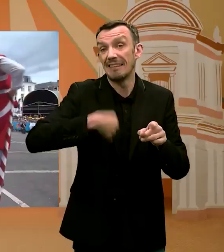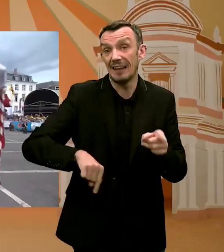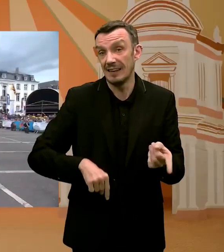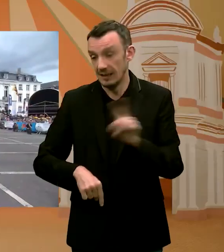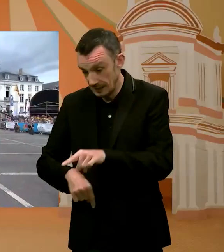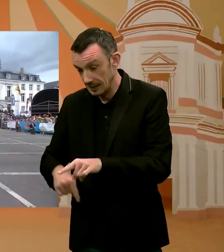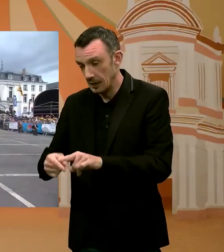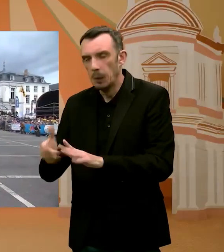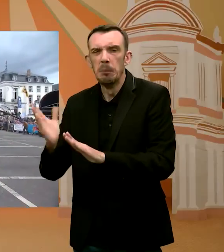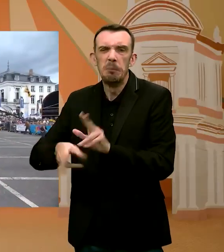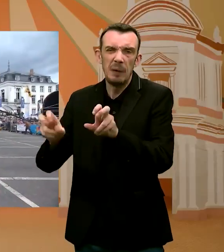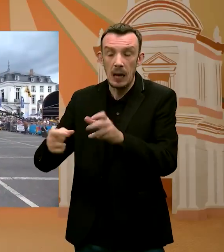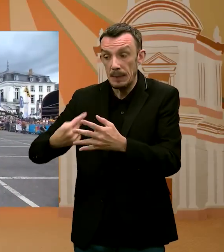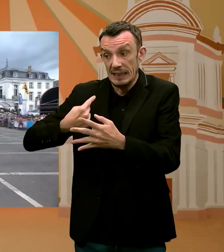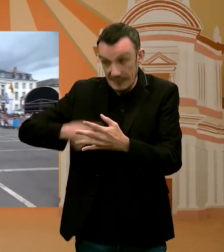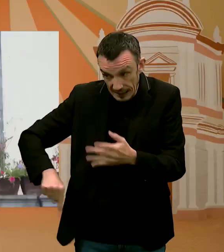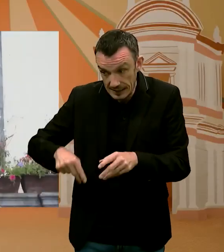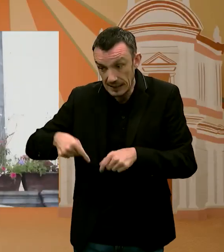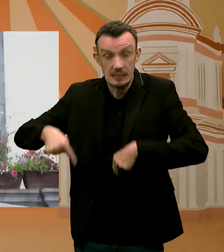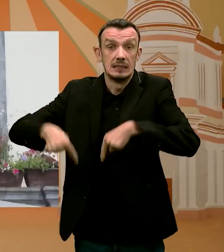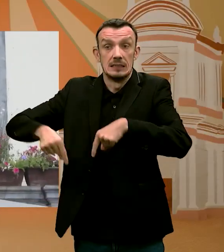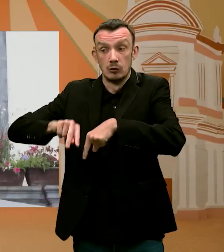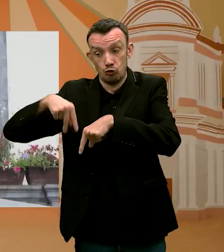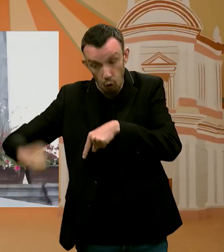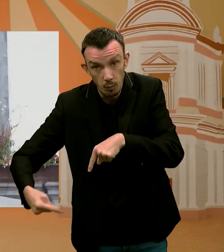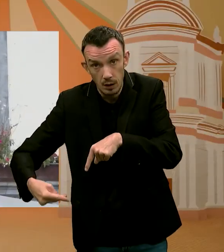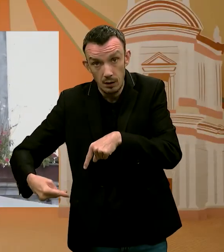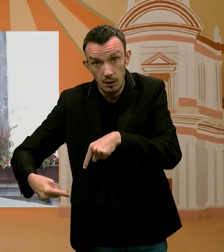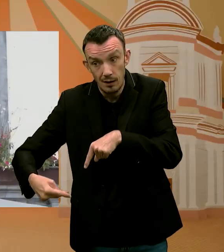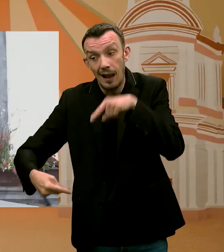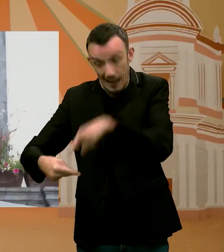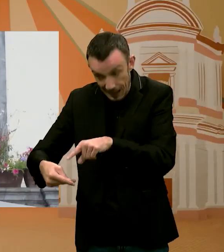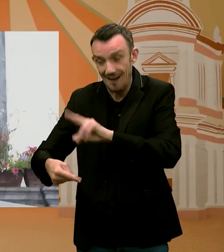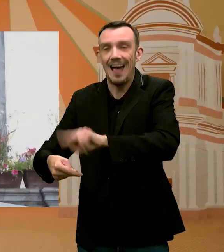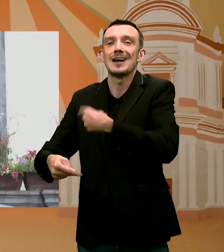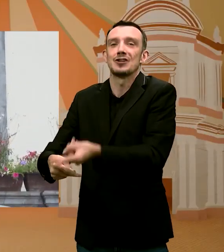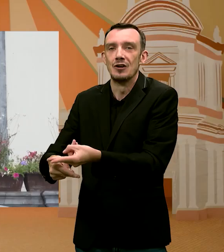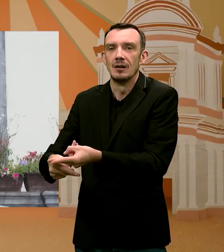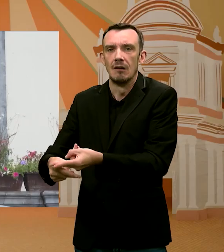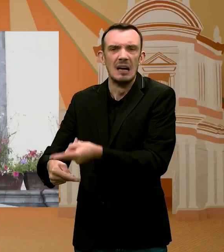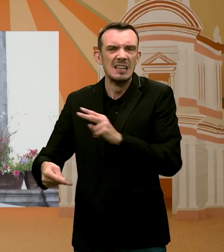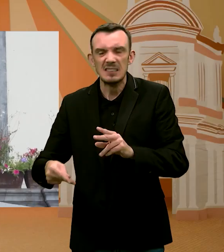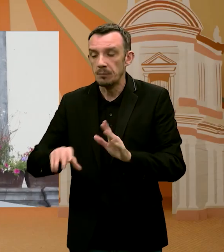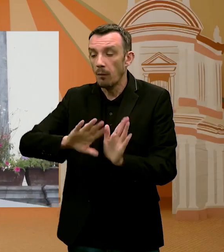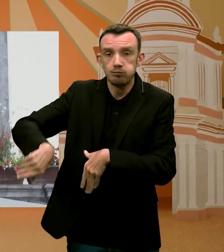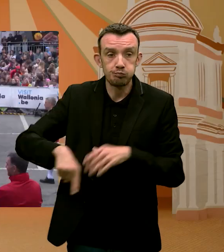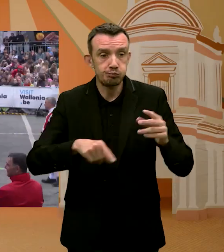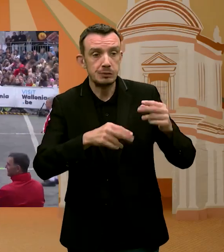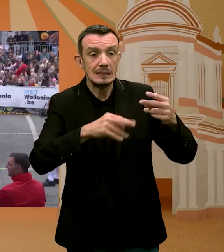c'est une très belle récompense. Parce que ça veut dire quoi, Nicolas? Ça veut dire que cet échasse d'argent, c'est le dernier de sa brigade. C'est celui qui a combattu le plus longtemps